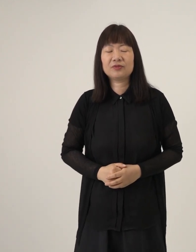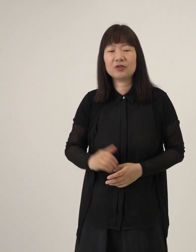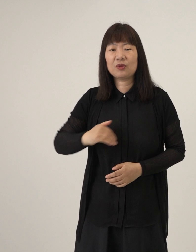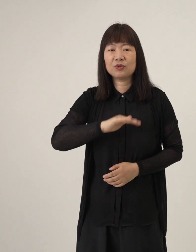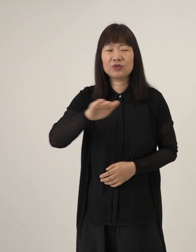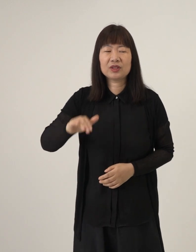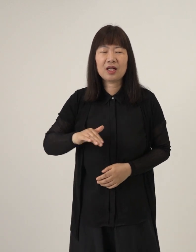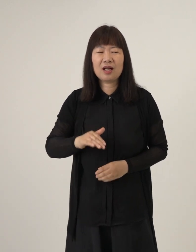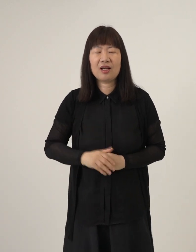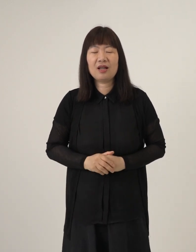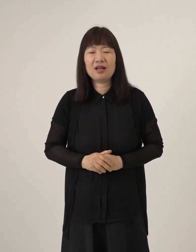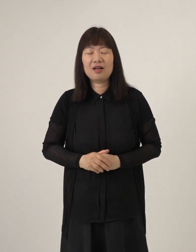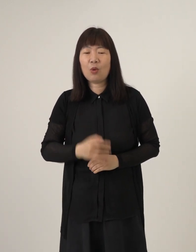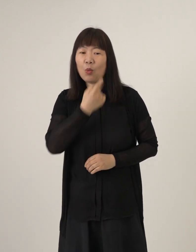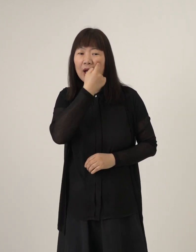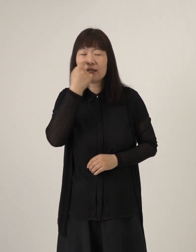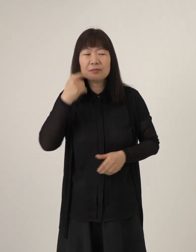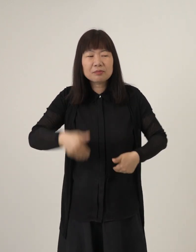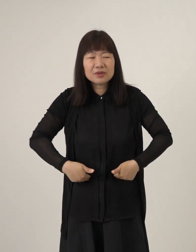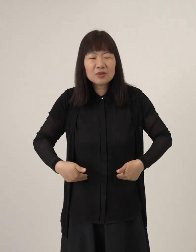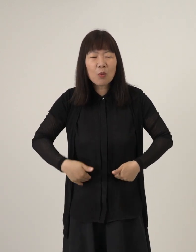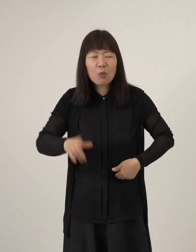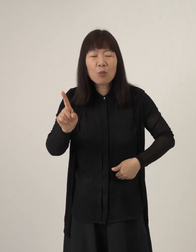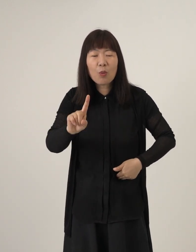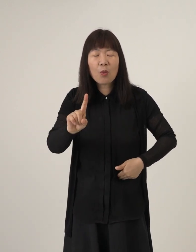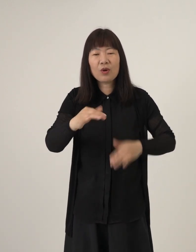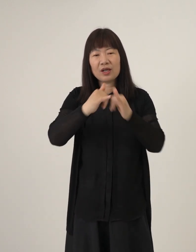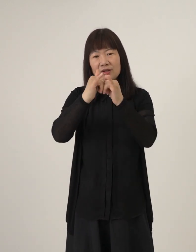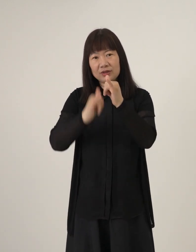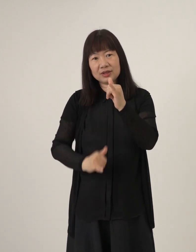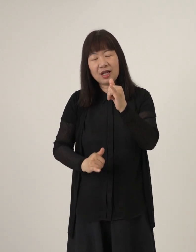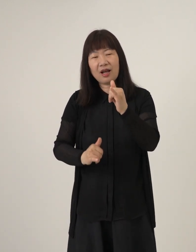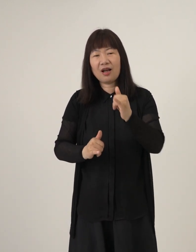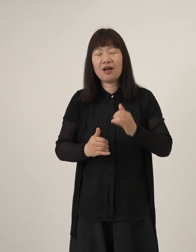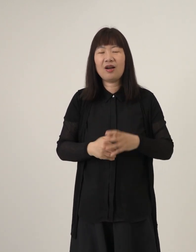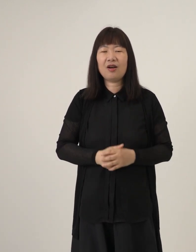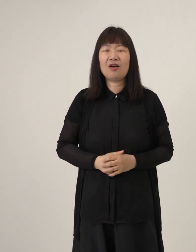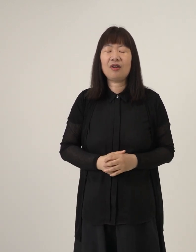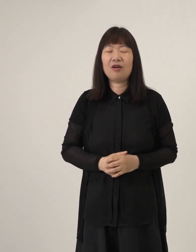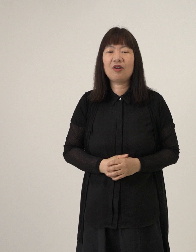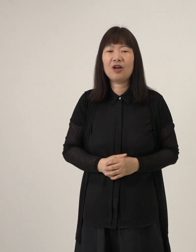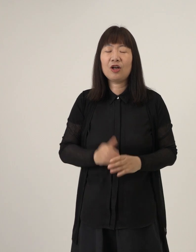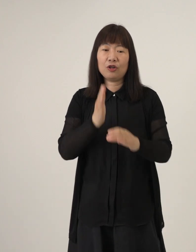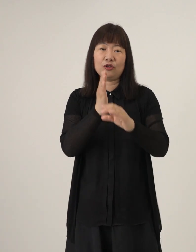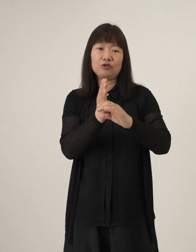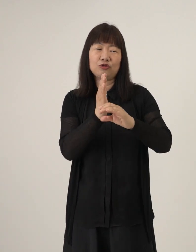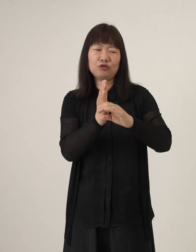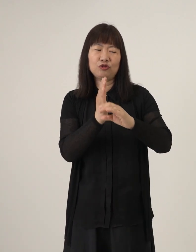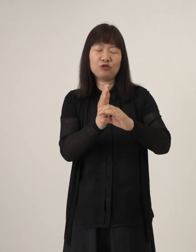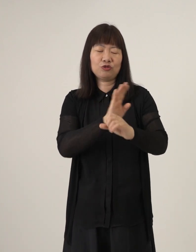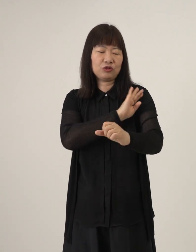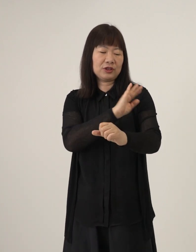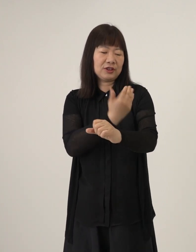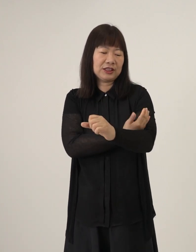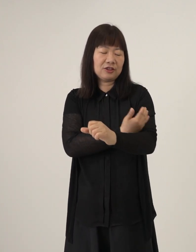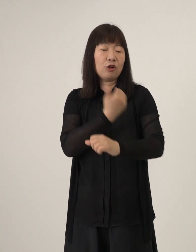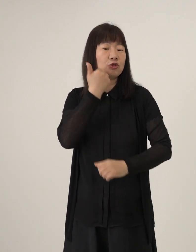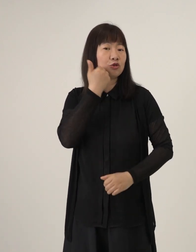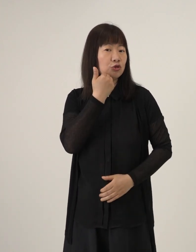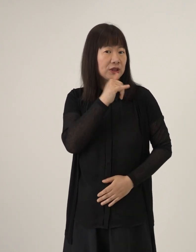여기서 우리가 뭘 확인해야 되죠? 이 역사의 주어, 역사의 주권은 누구에게